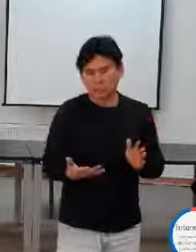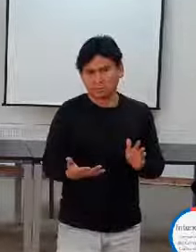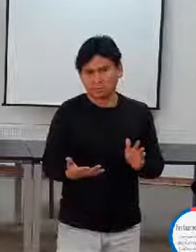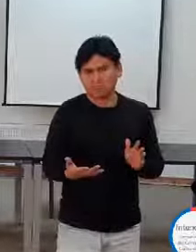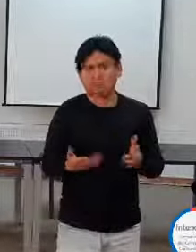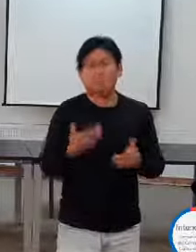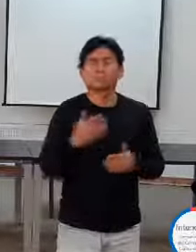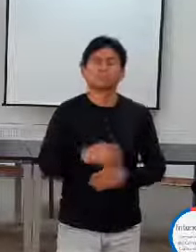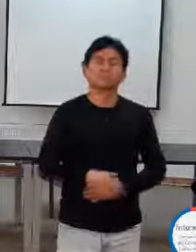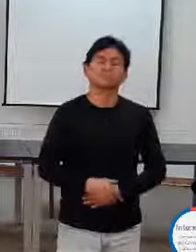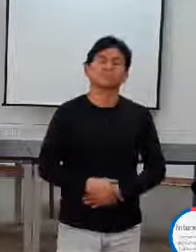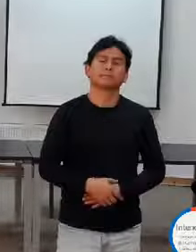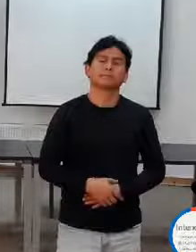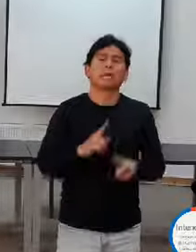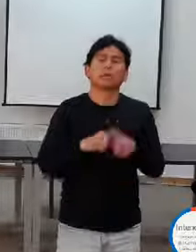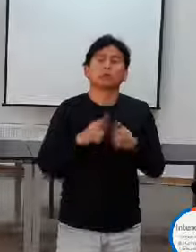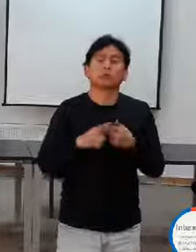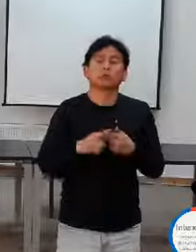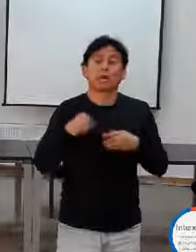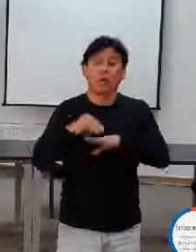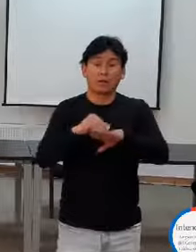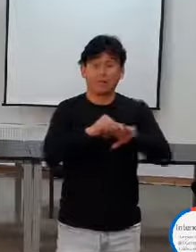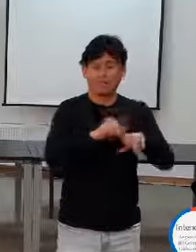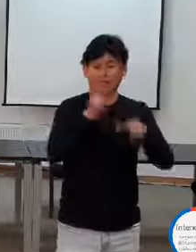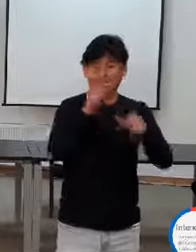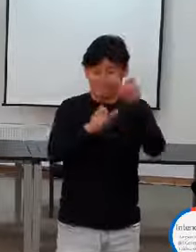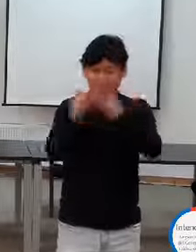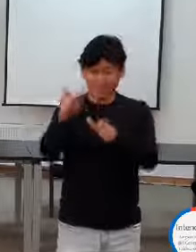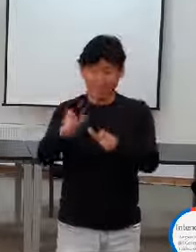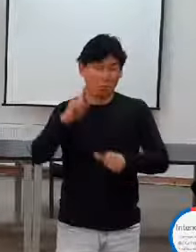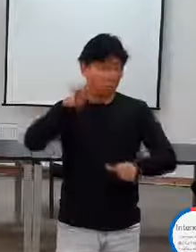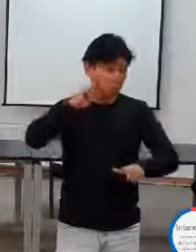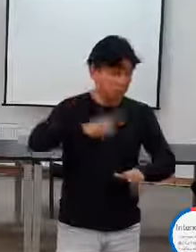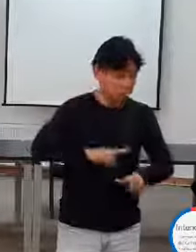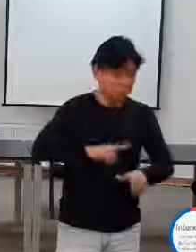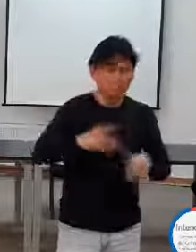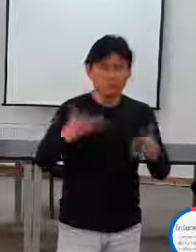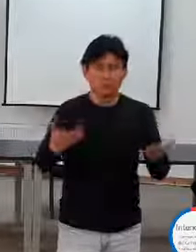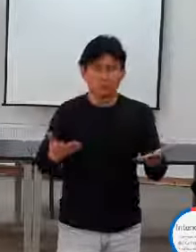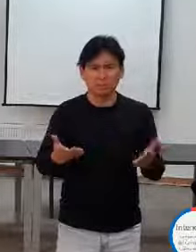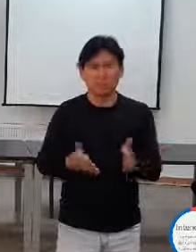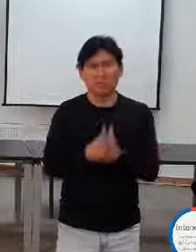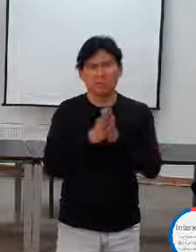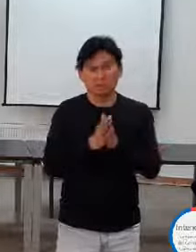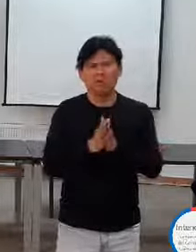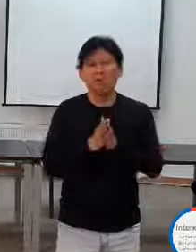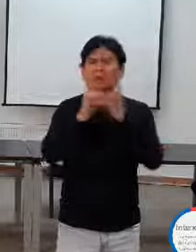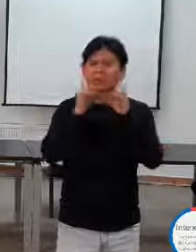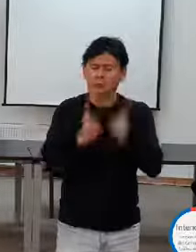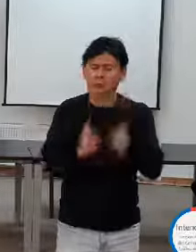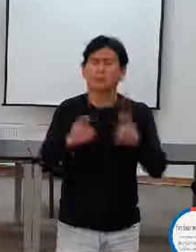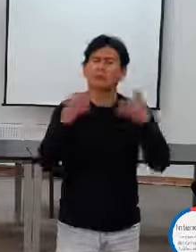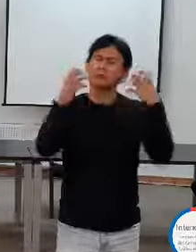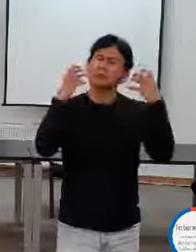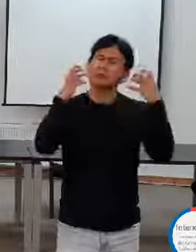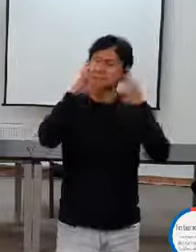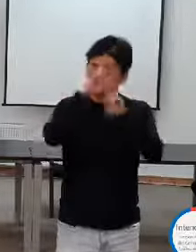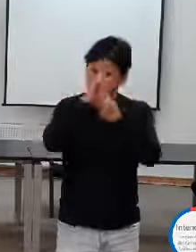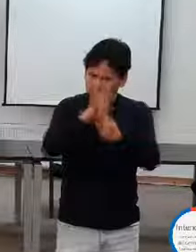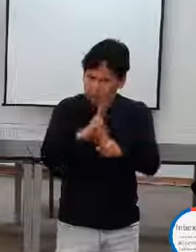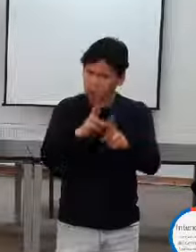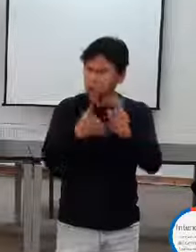gubernamental y sanitaria entonces el llamado a esas personas que no han tenido conciencia es que tienen que respetar todas las